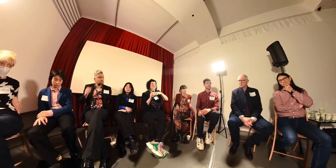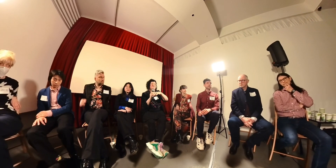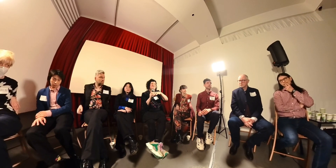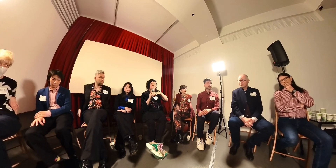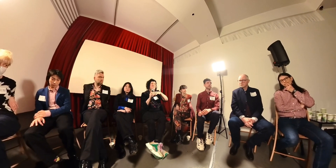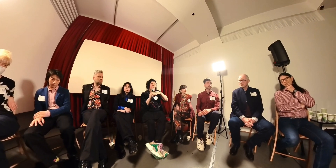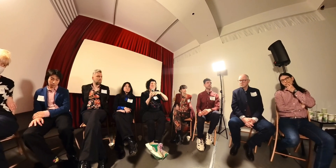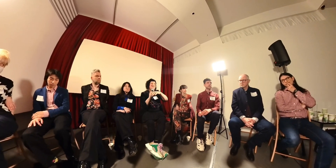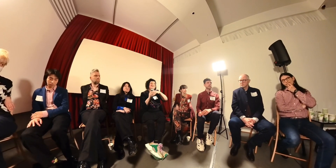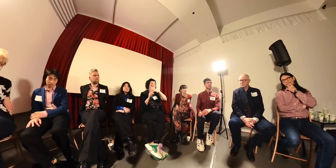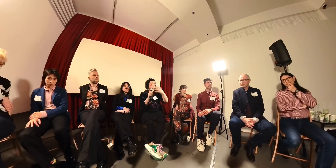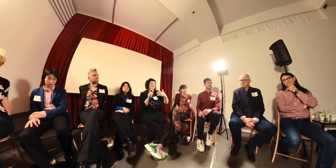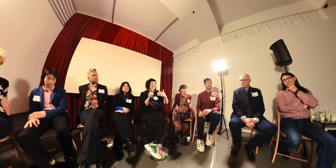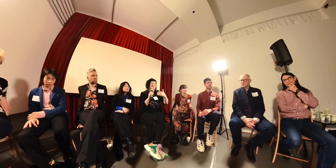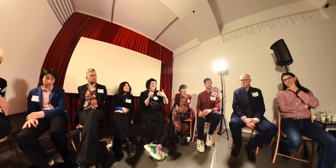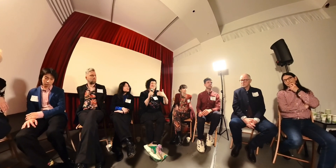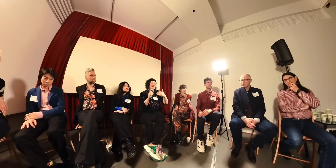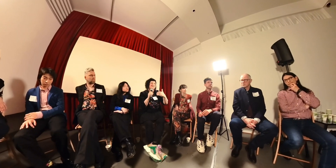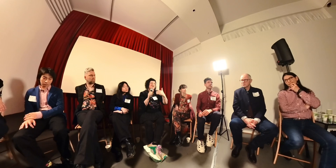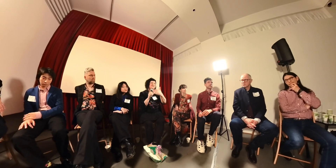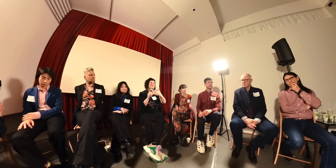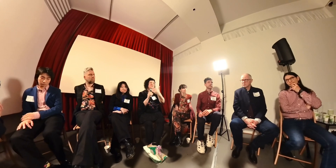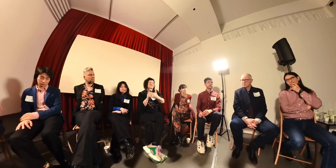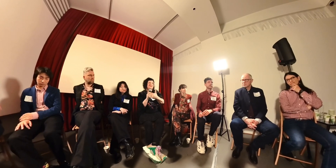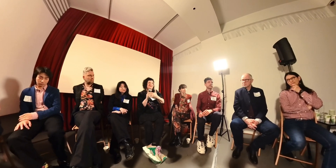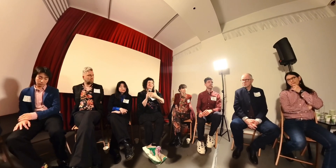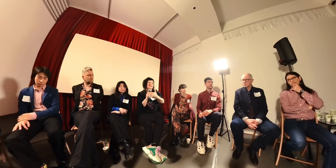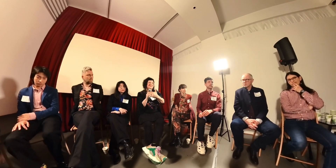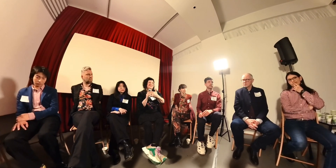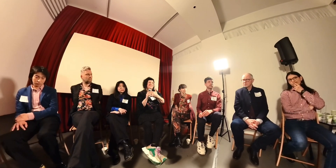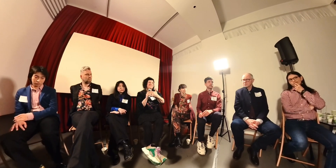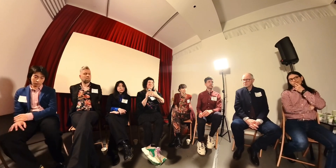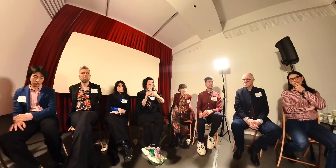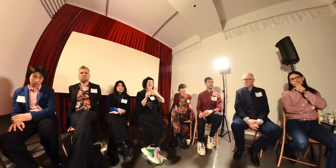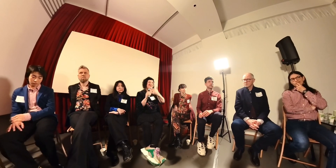vlastně za ty minority šéfově muzeí,